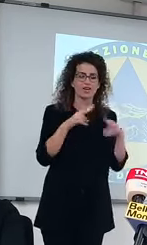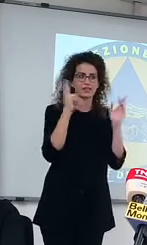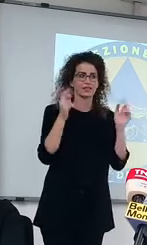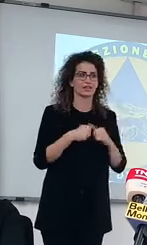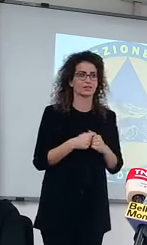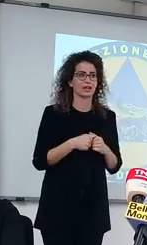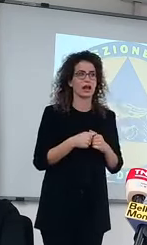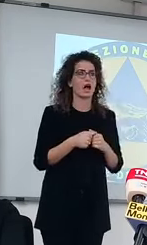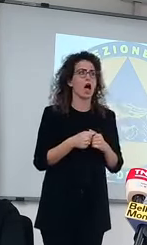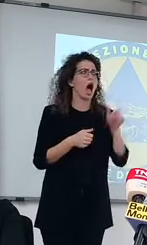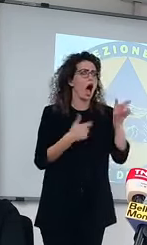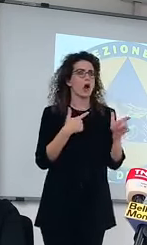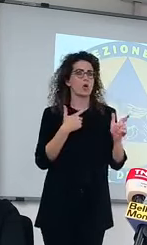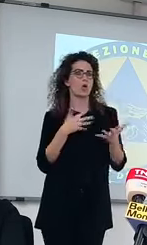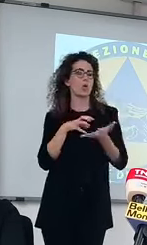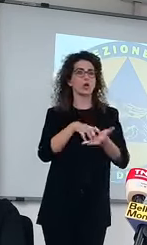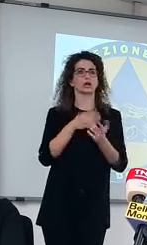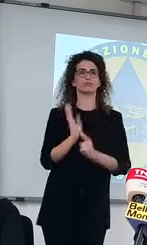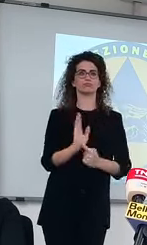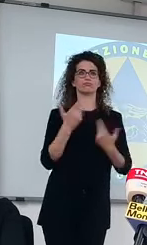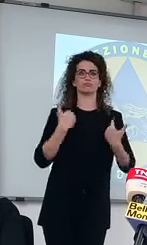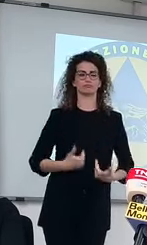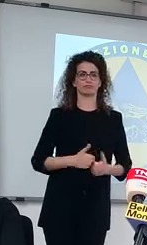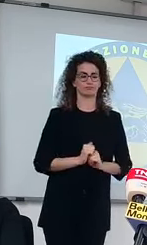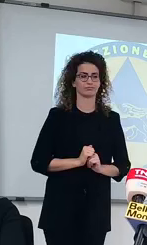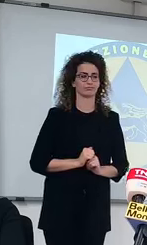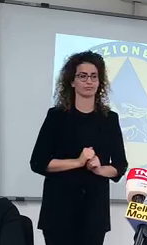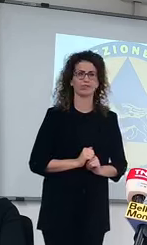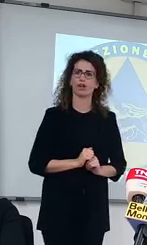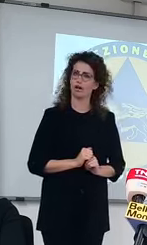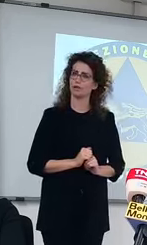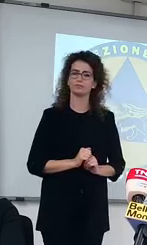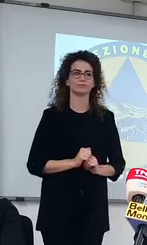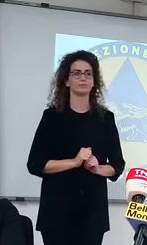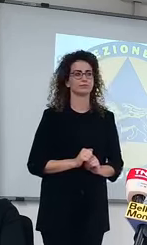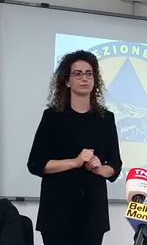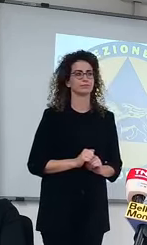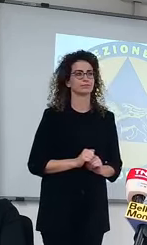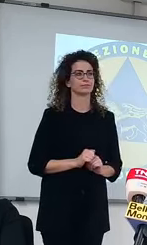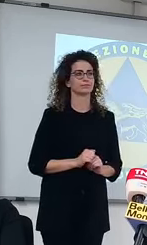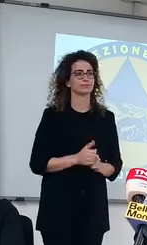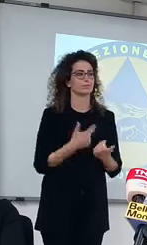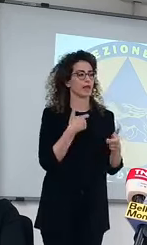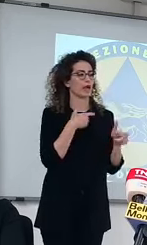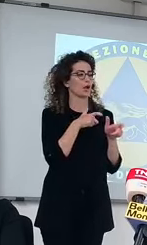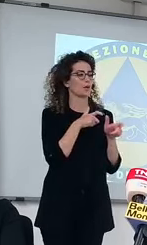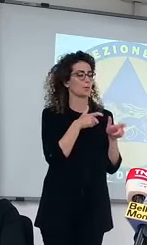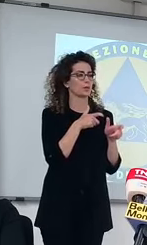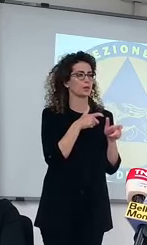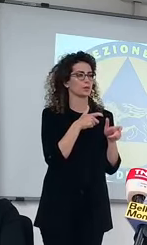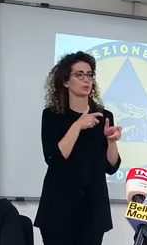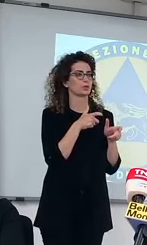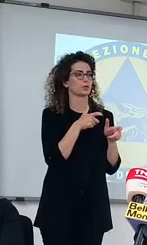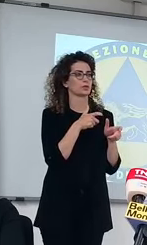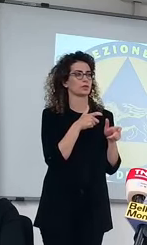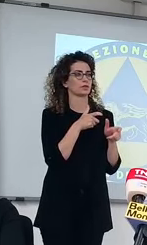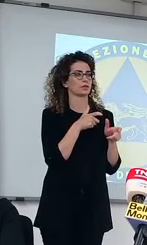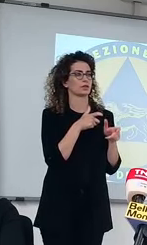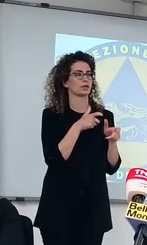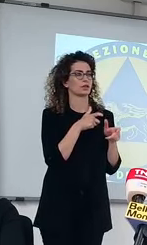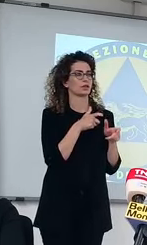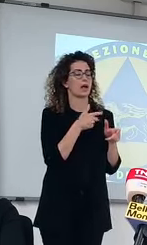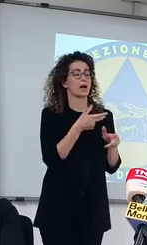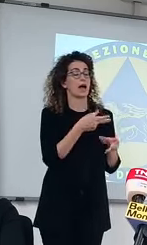vivo lui, veramente. Ah. Ma non ha avuto ancora comunicazione, non ha avuto